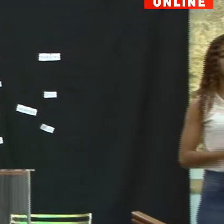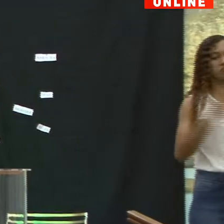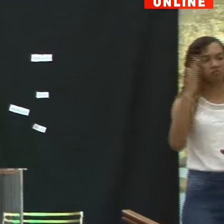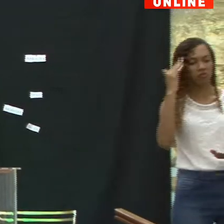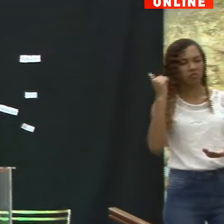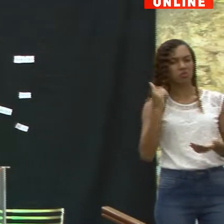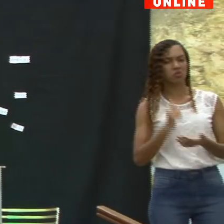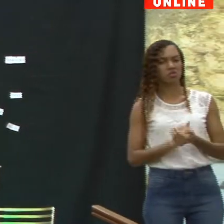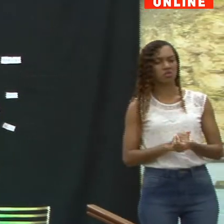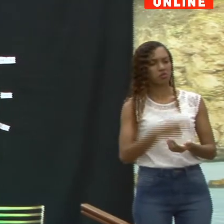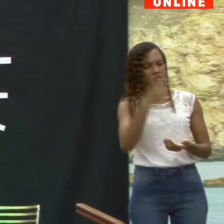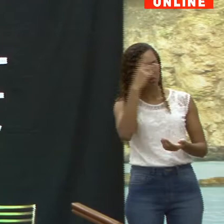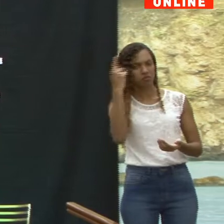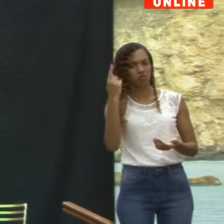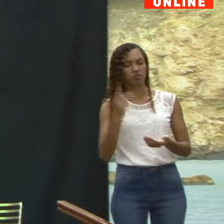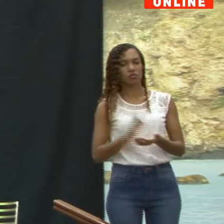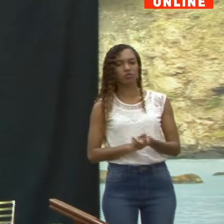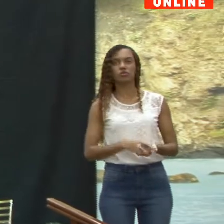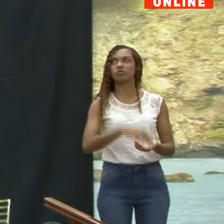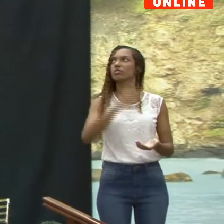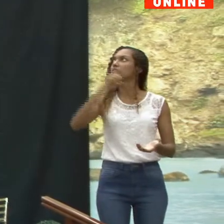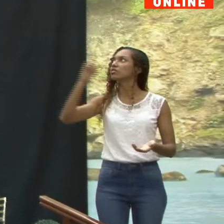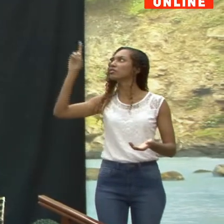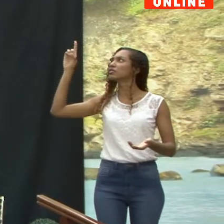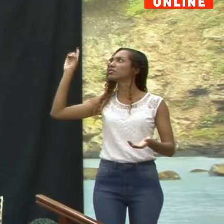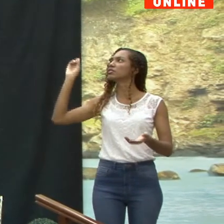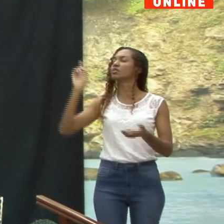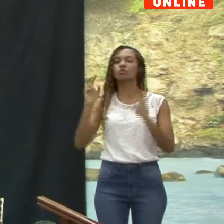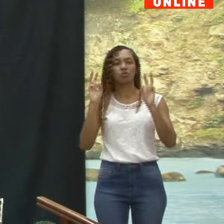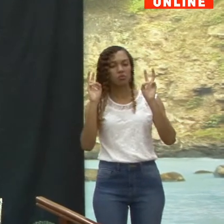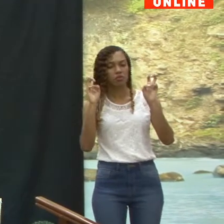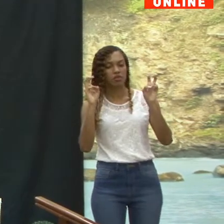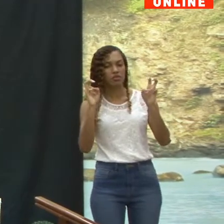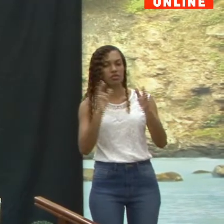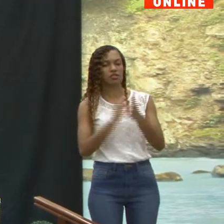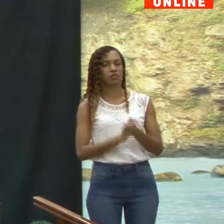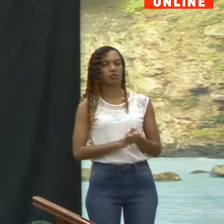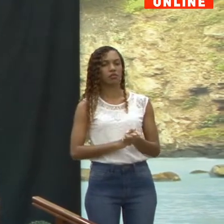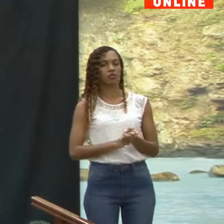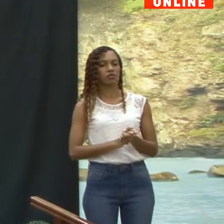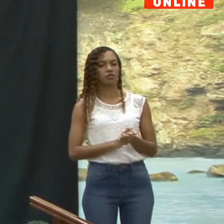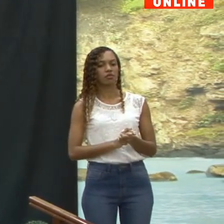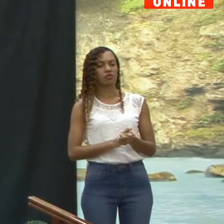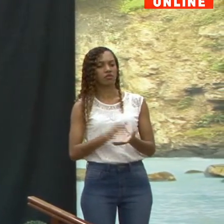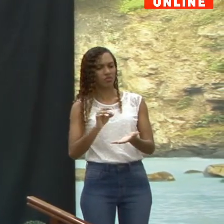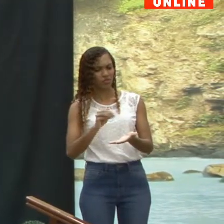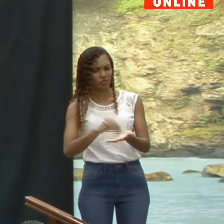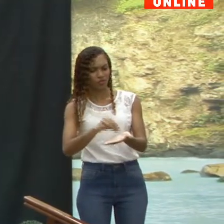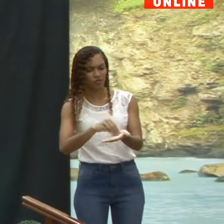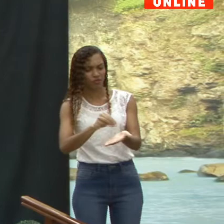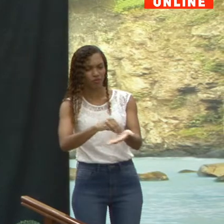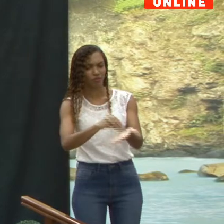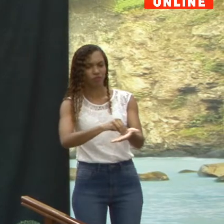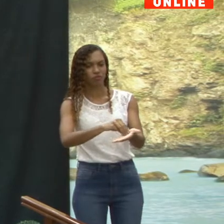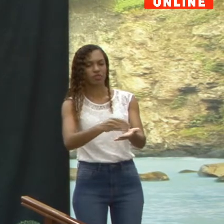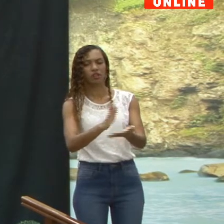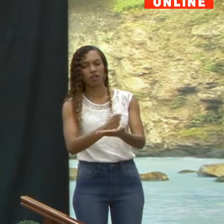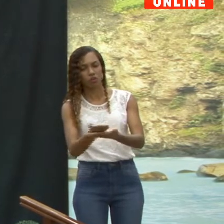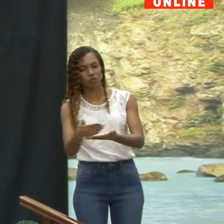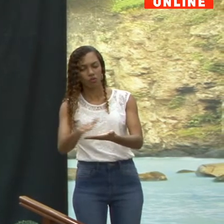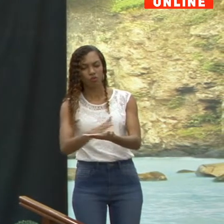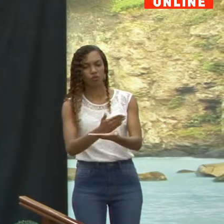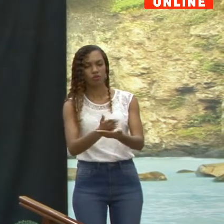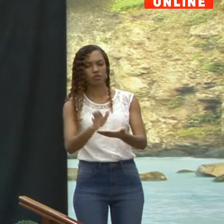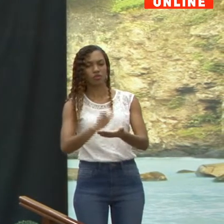mesmo assim Deus ainda percebe que faltava ainda alguma coisa. A Bíblia diz: falta-te ainda